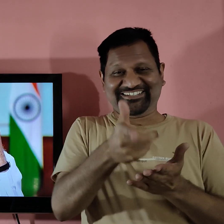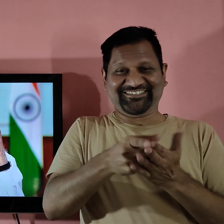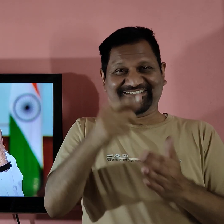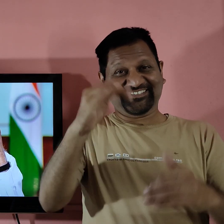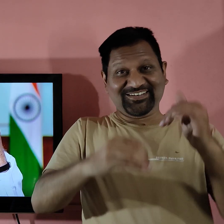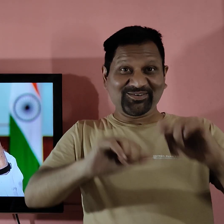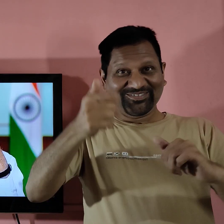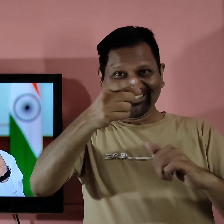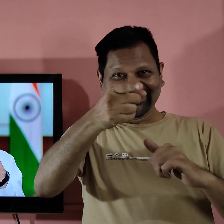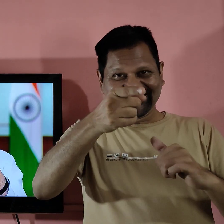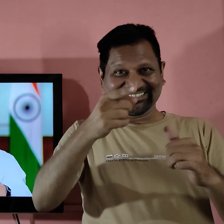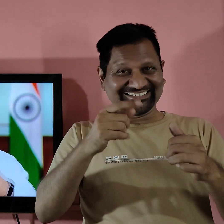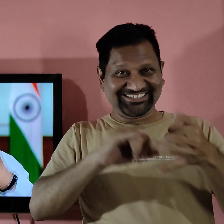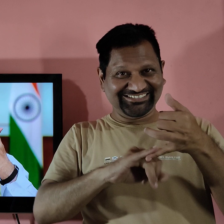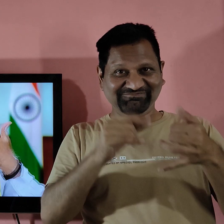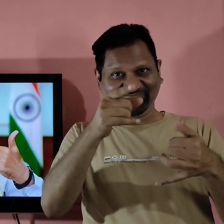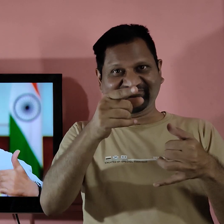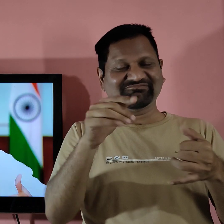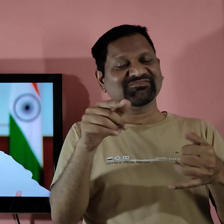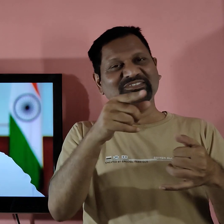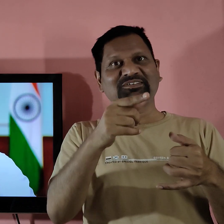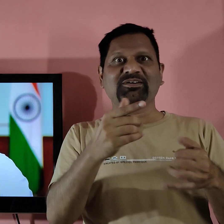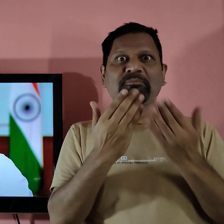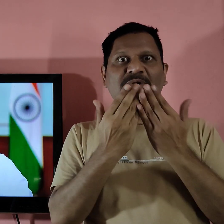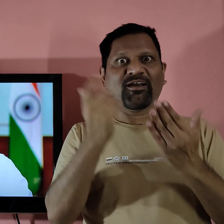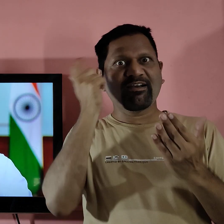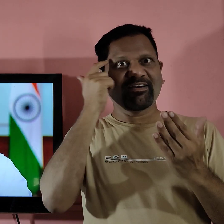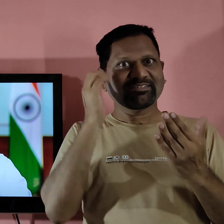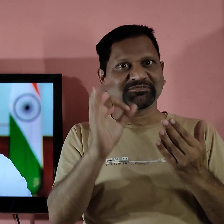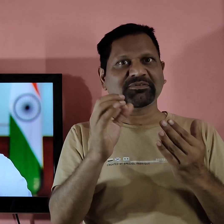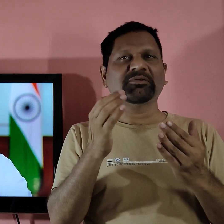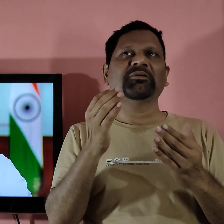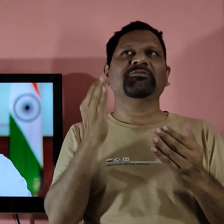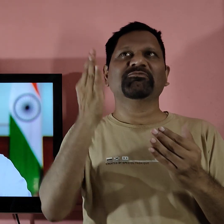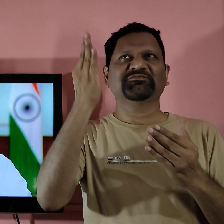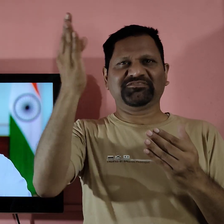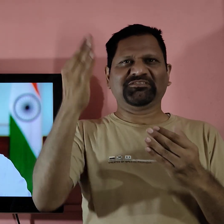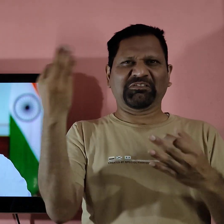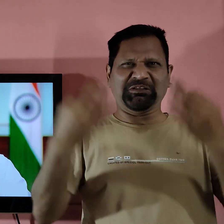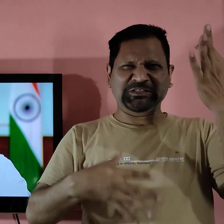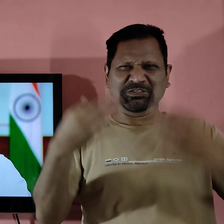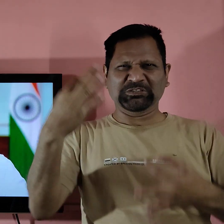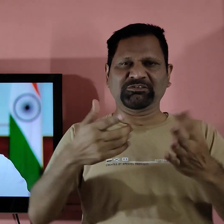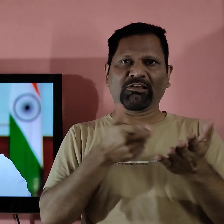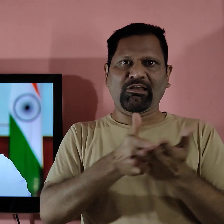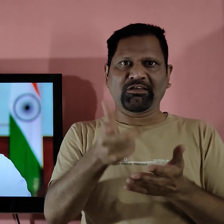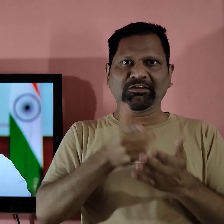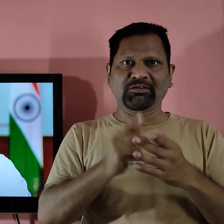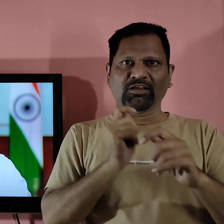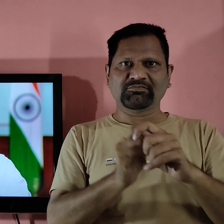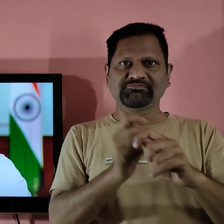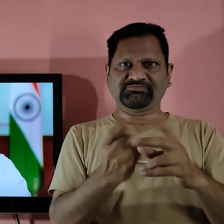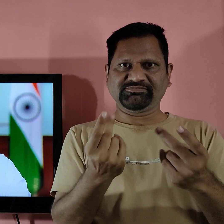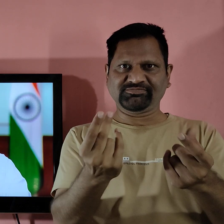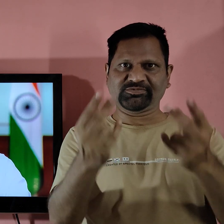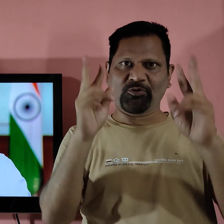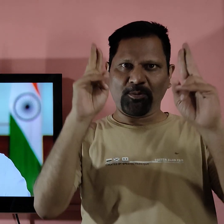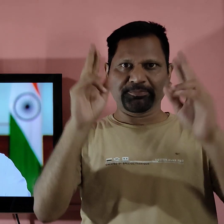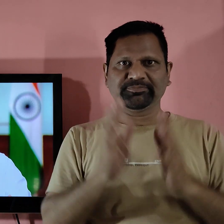मैं पक्का मानता हूं कि इस आधुनिक व्यवस्थाओं को आप अपने गांव में ला सकते हैं। उसी प्रकार